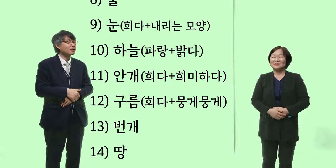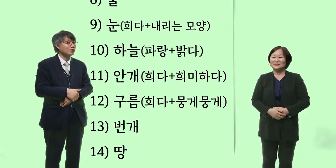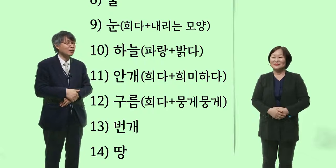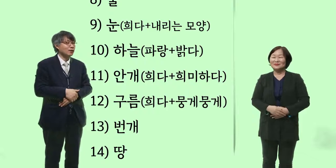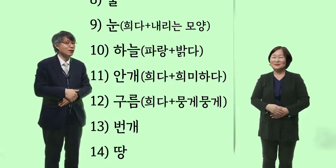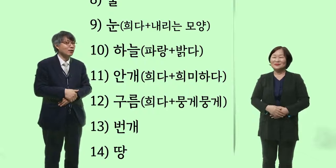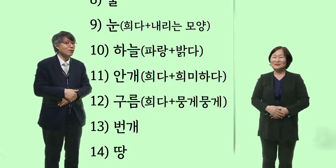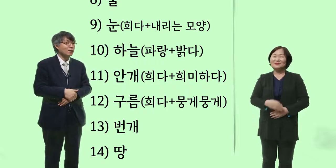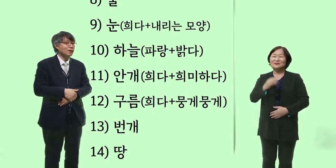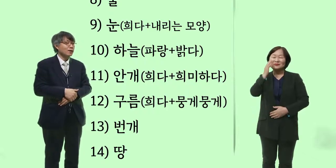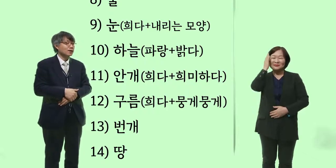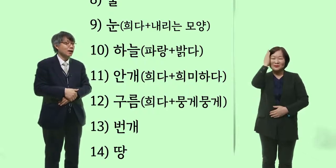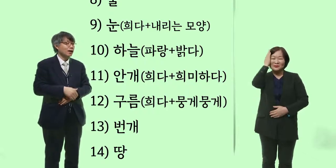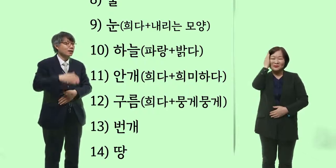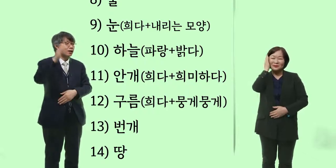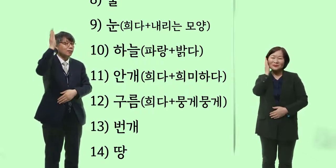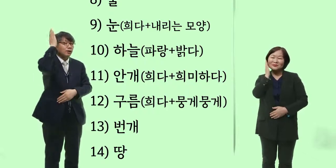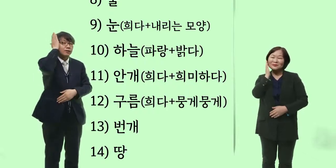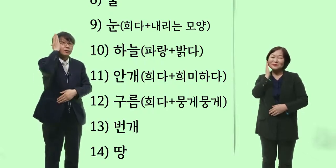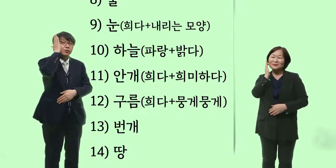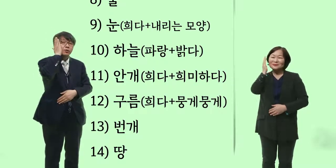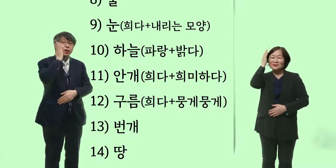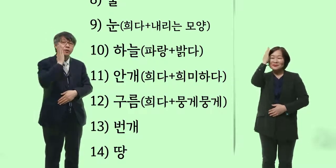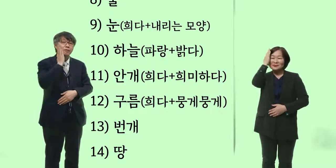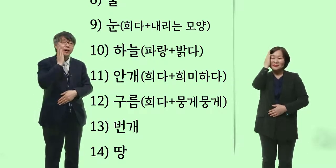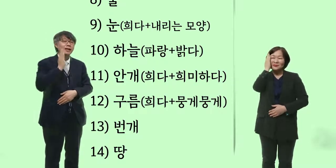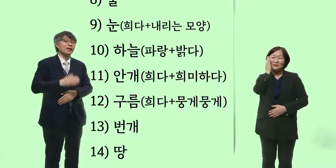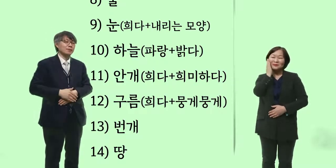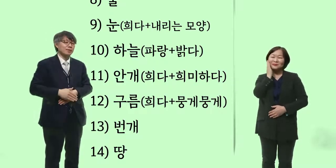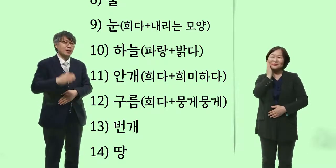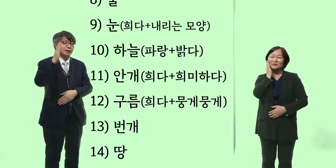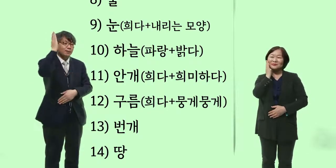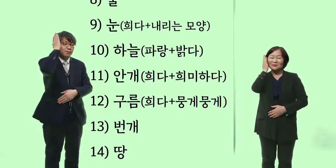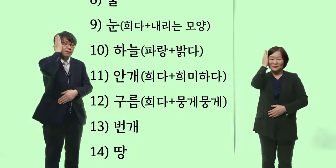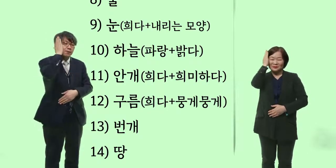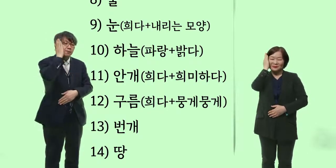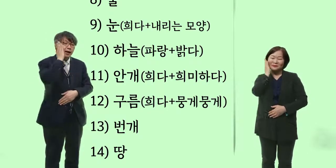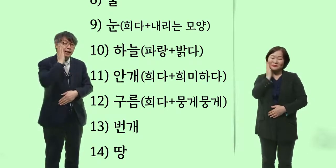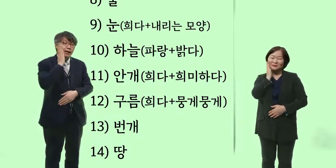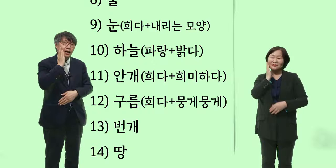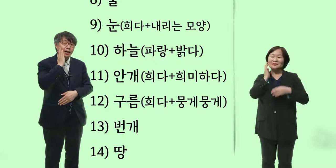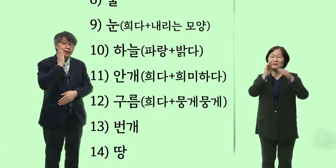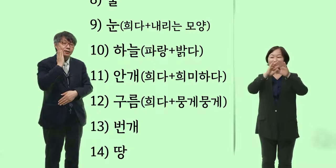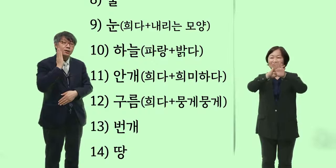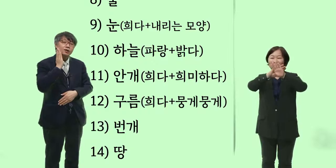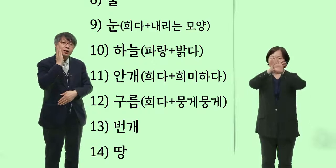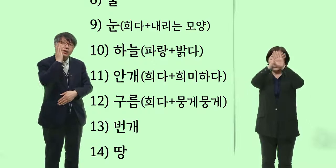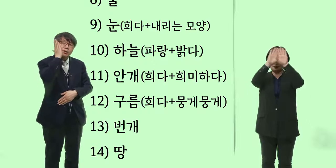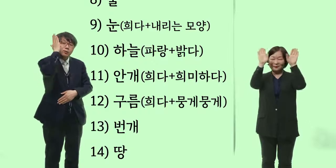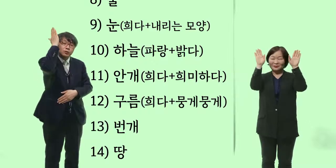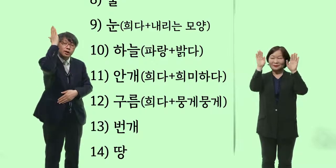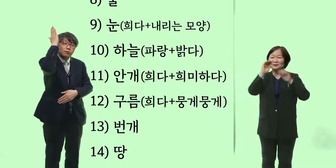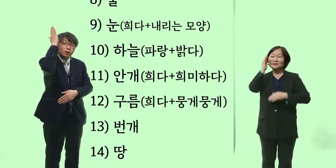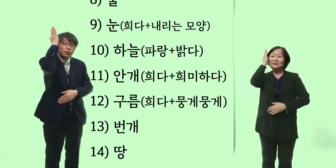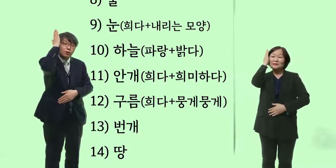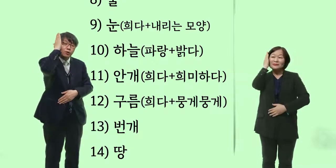어떻게 표현할까요? 자, 이렇게 하면 파랗답니다. 파랗다. 이렇게 하면 녹색이고요. 이렇게